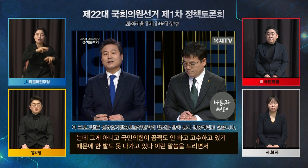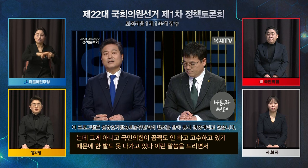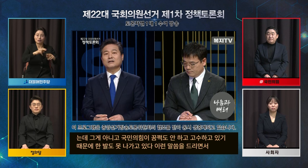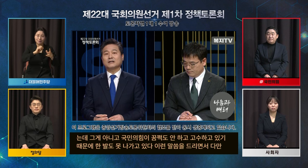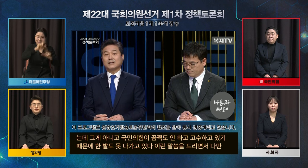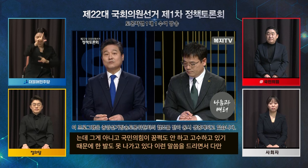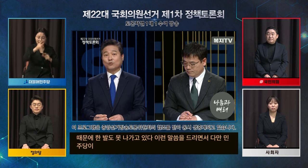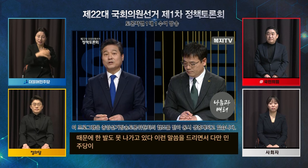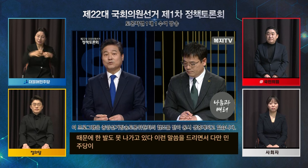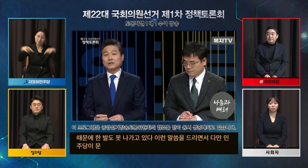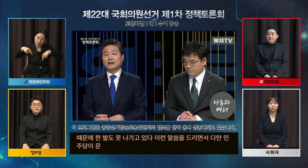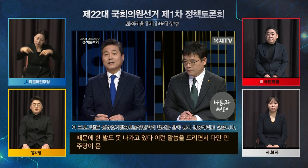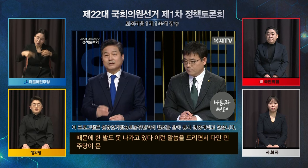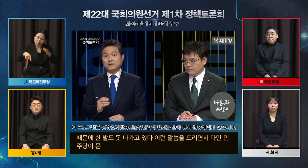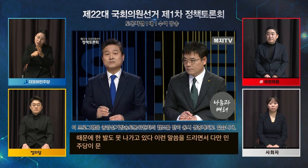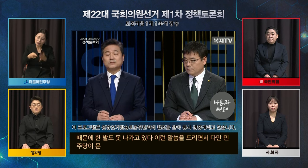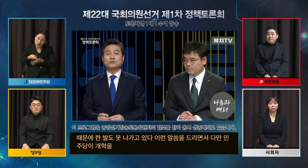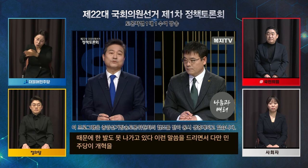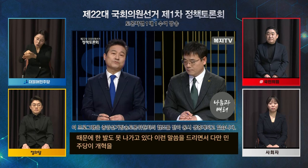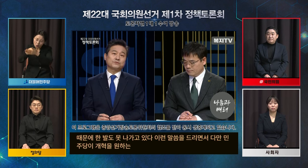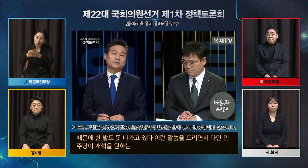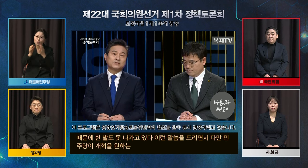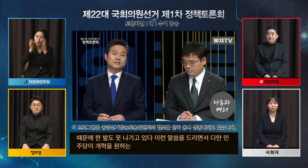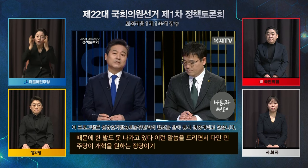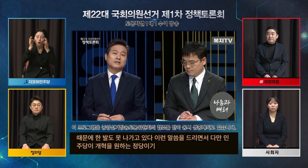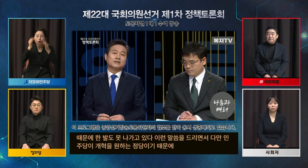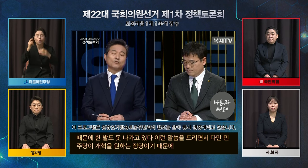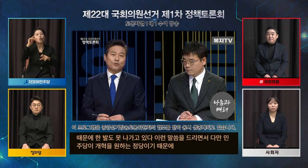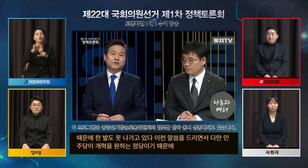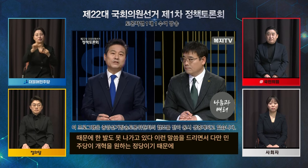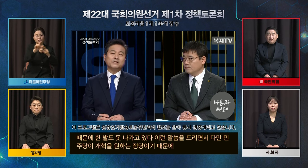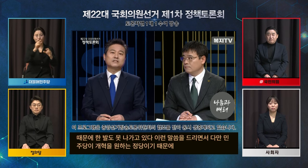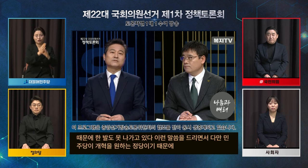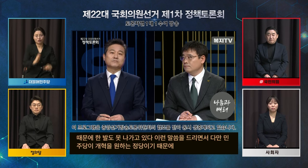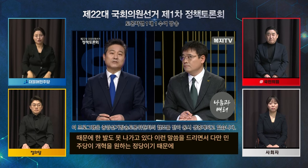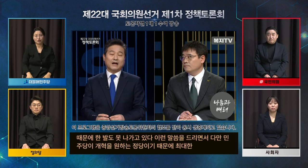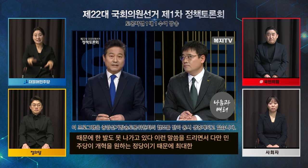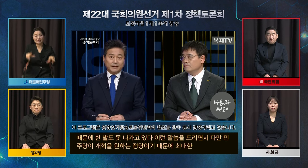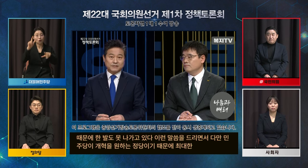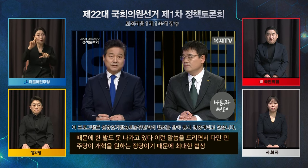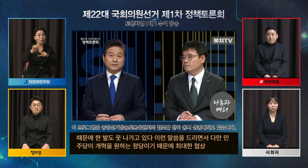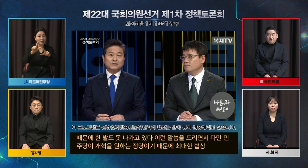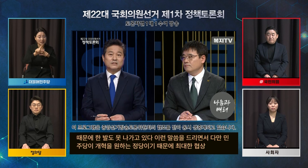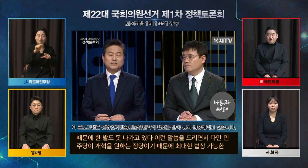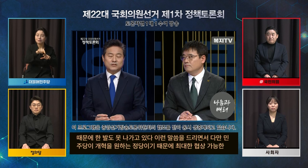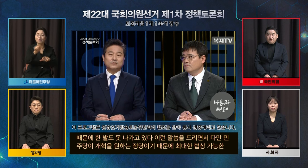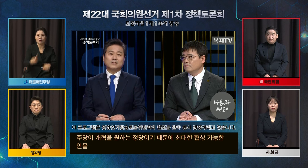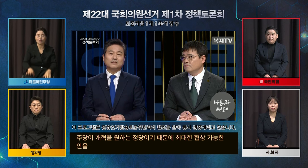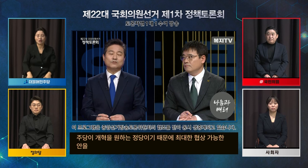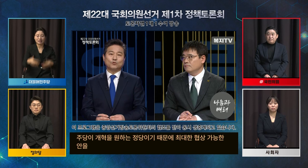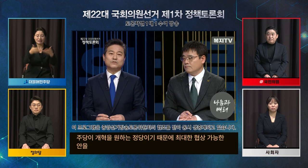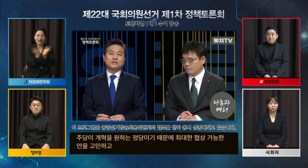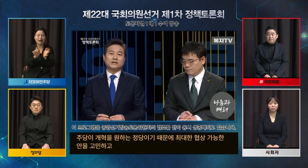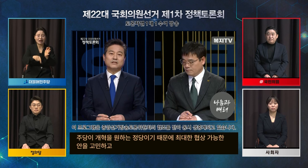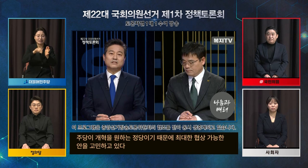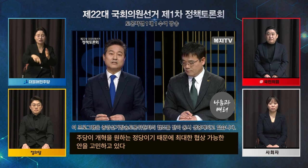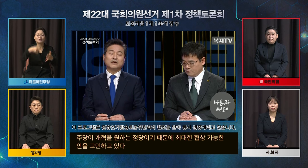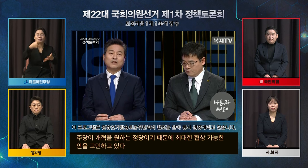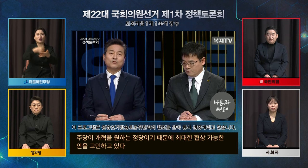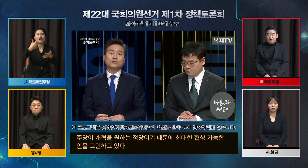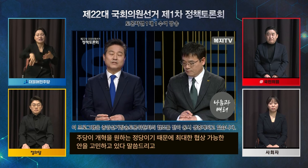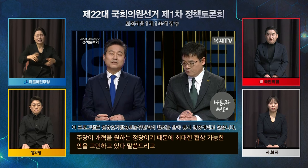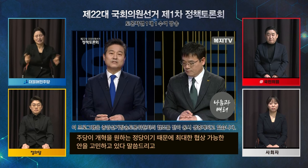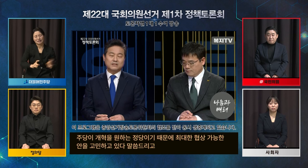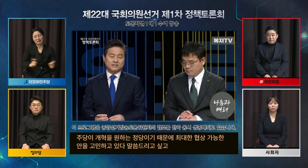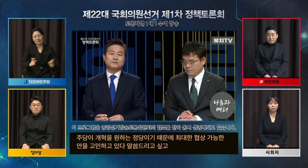협상 가능한 안을 고민하고 있다. 이 말씀을 드리고 싶고요. 그 고민이 지금 당내에서 치열한 논쟁이